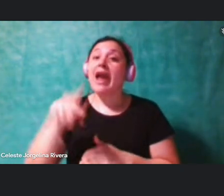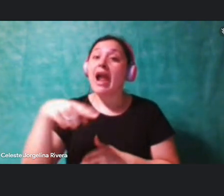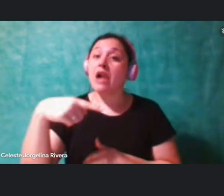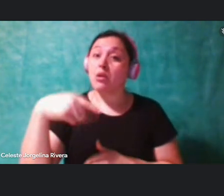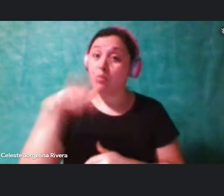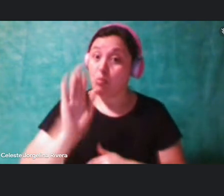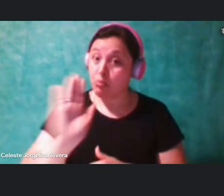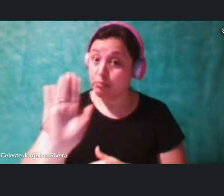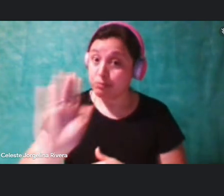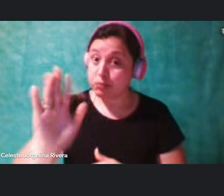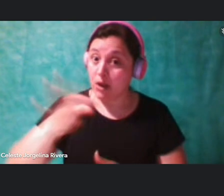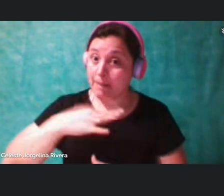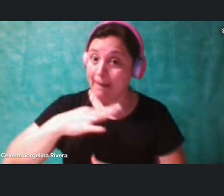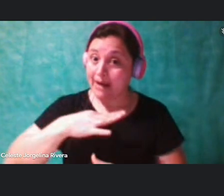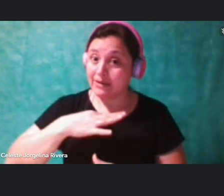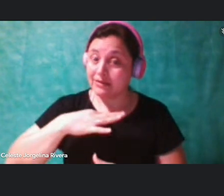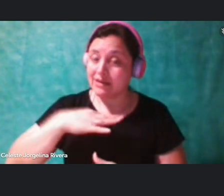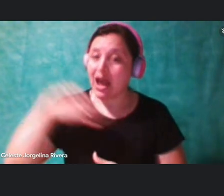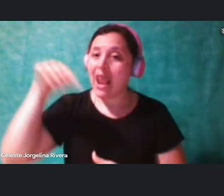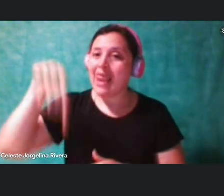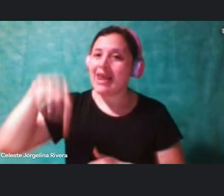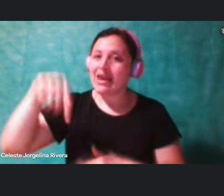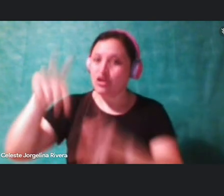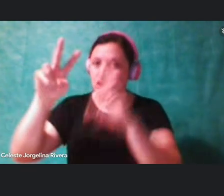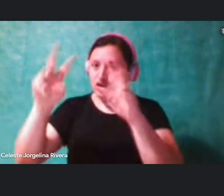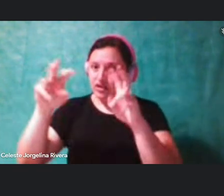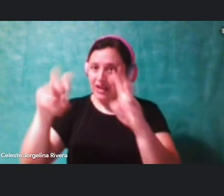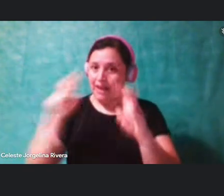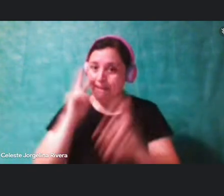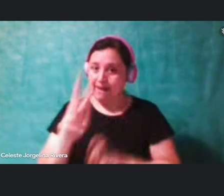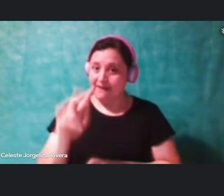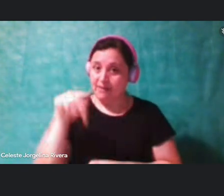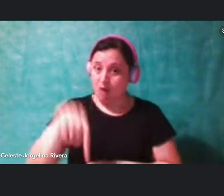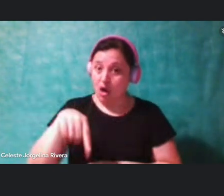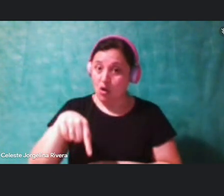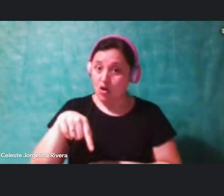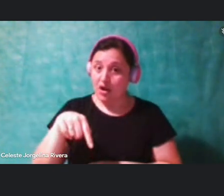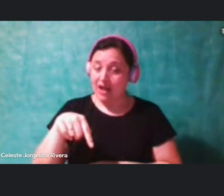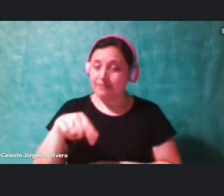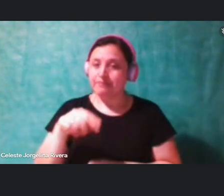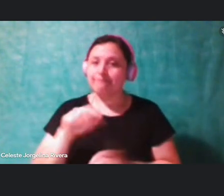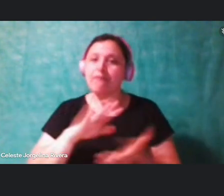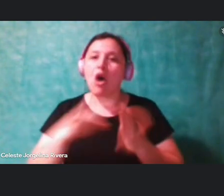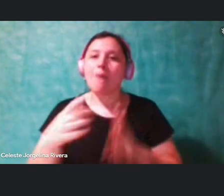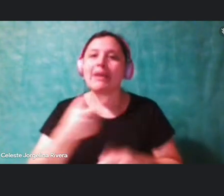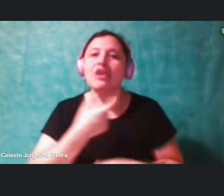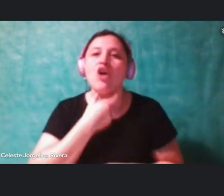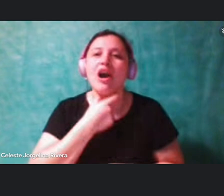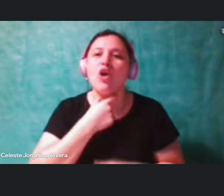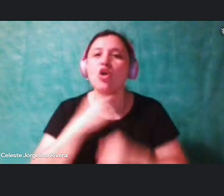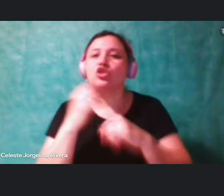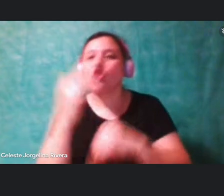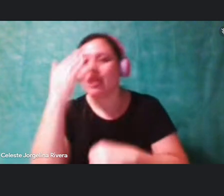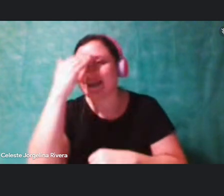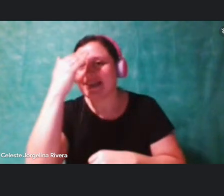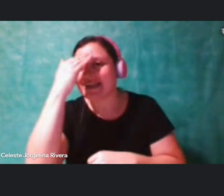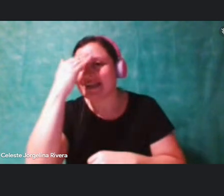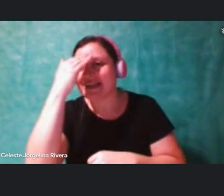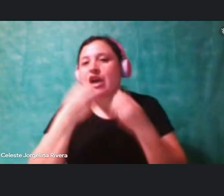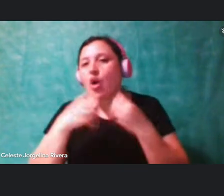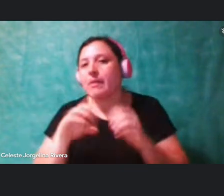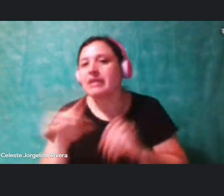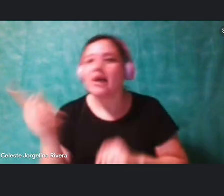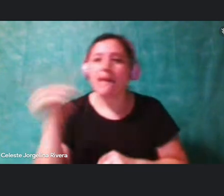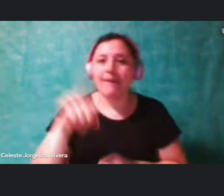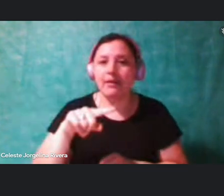a mediados de agosto y en septiembre tenemos el segundo parcial sobre estos temas,